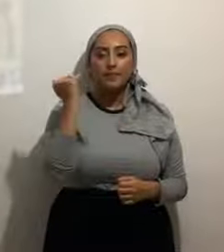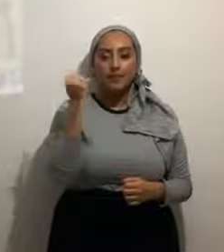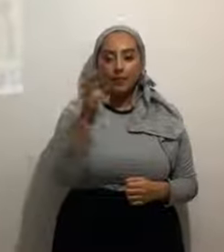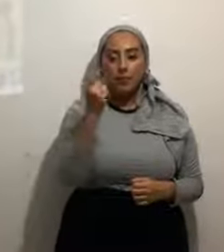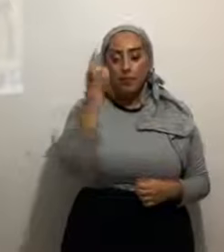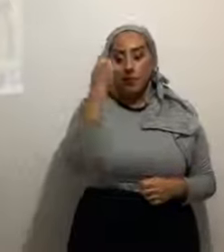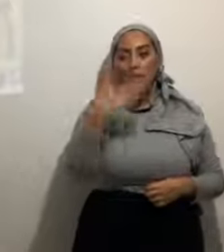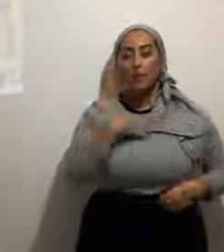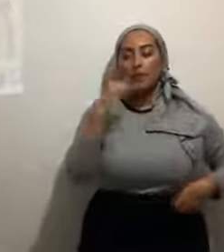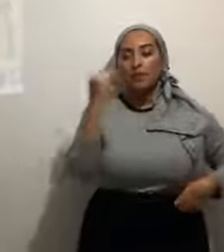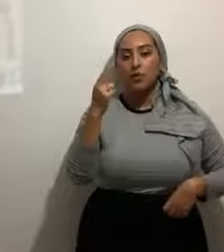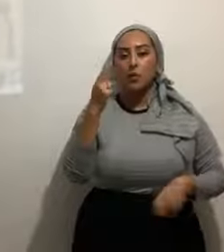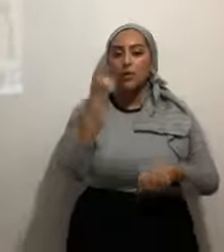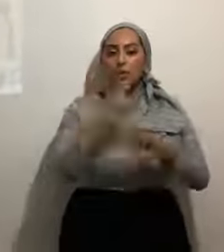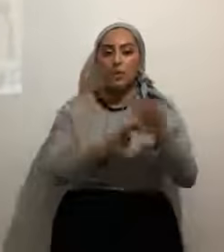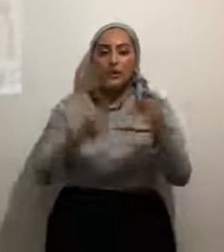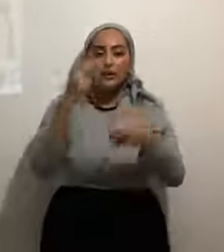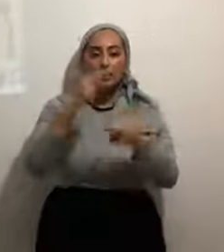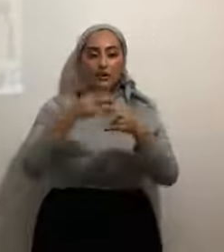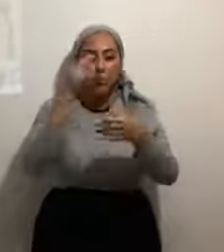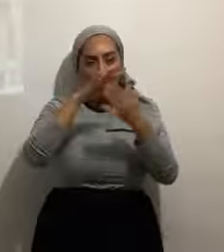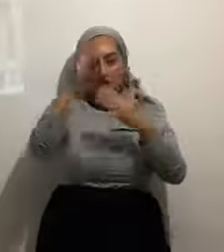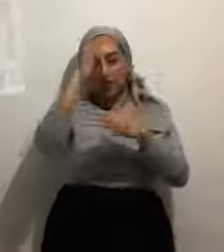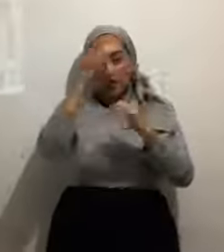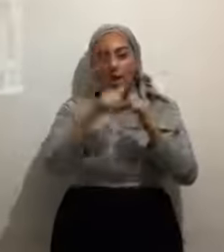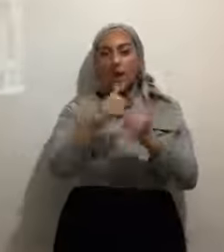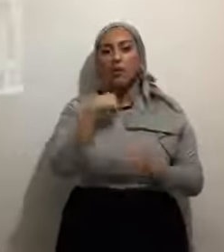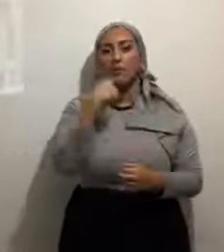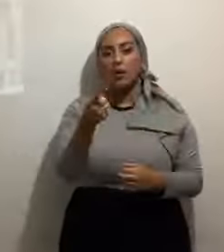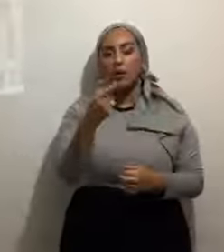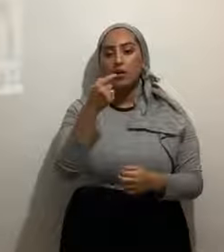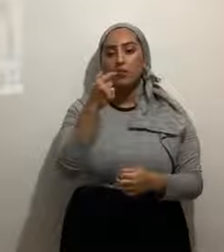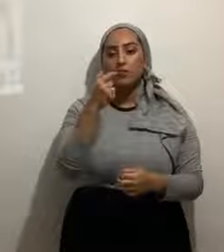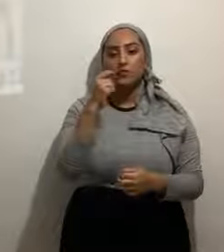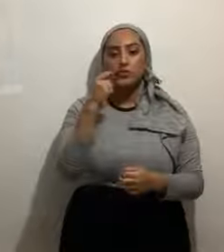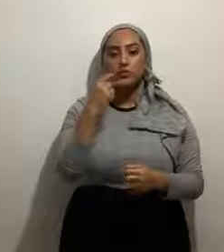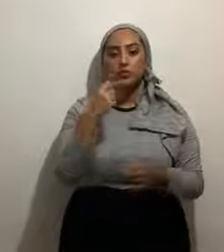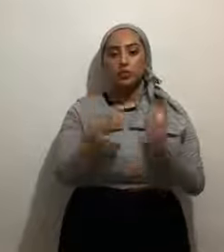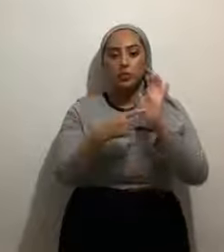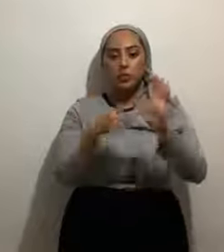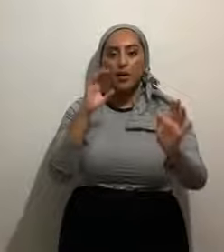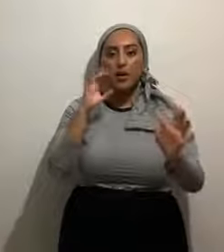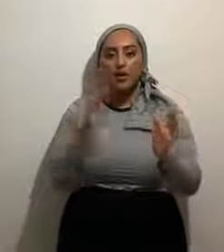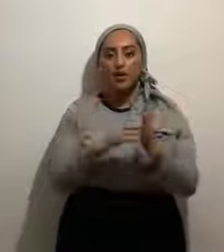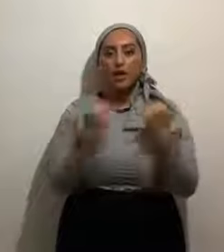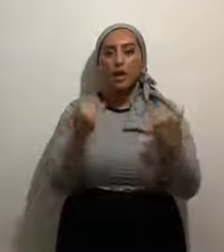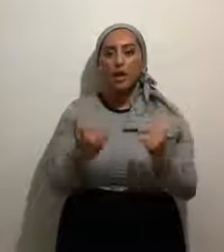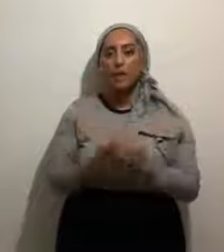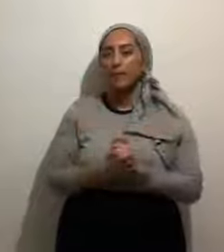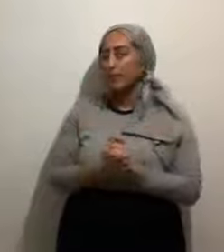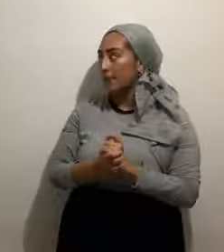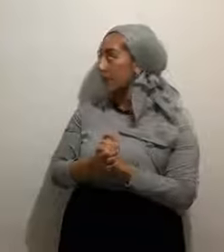¿Cuál es el nombre del Eterno y cómo se debe pronunciar? Vamos a ver esta diapositiva ahora. Y eso es lo que puso